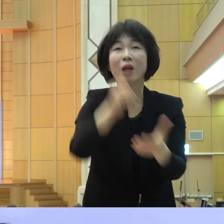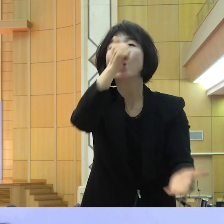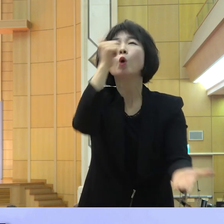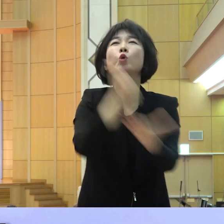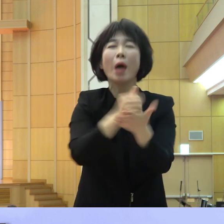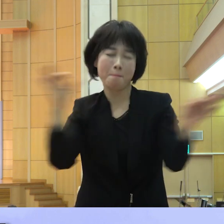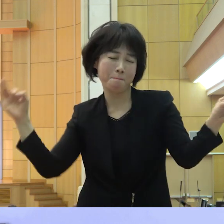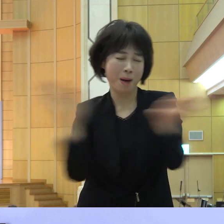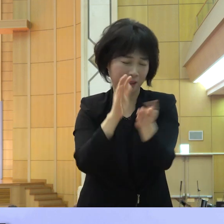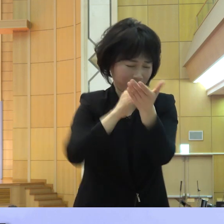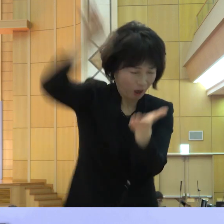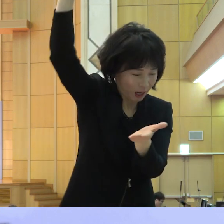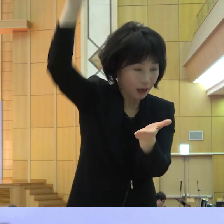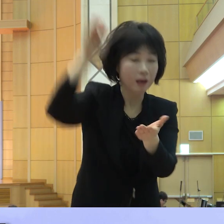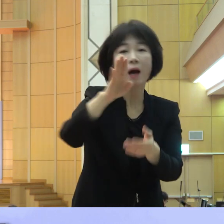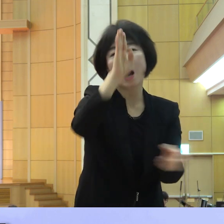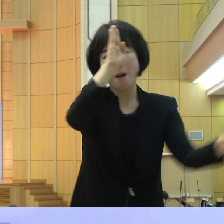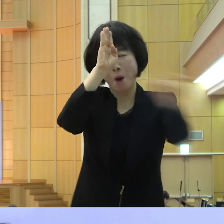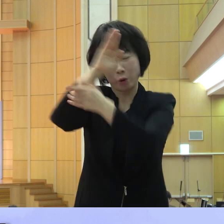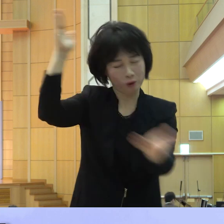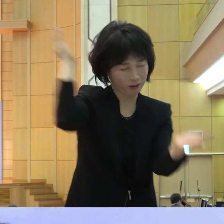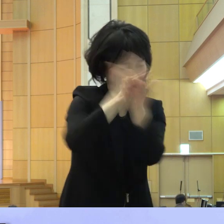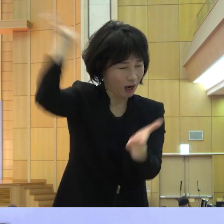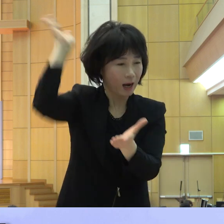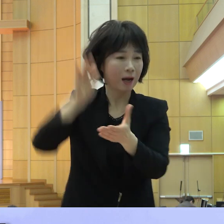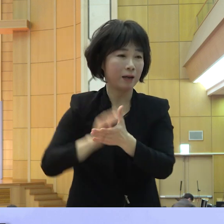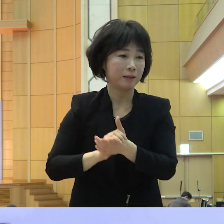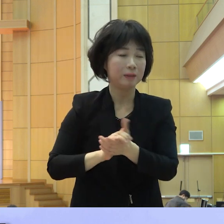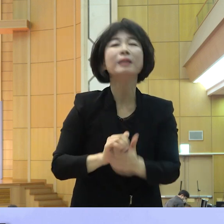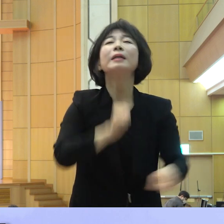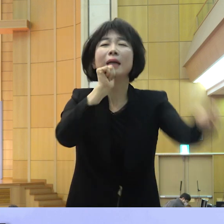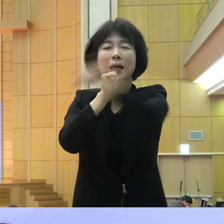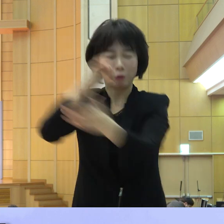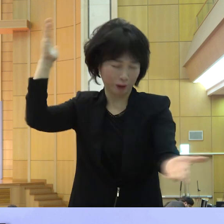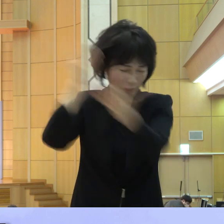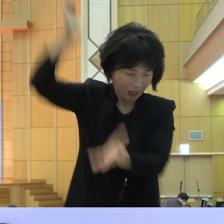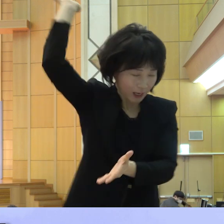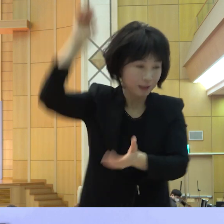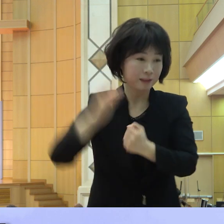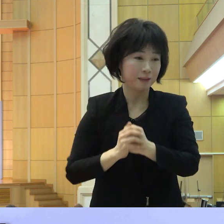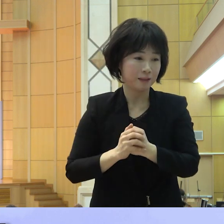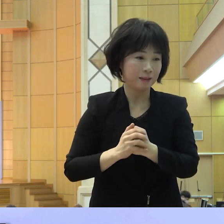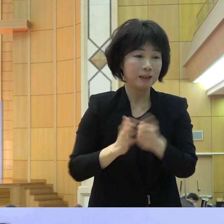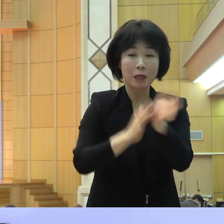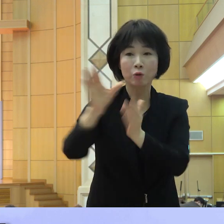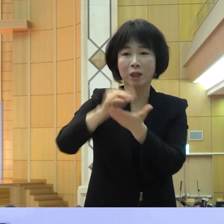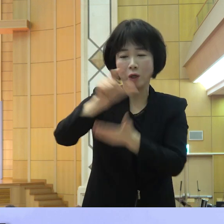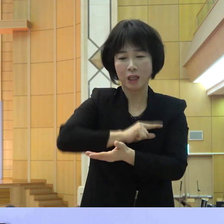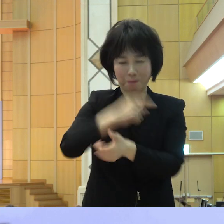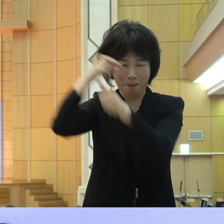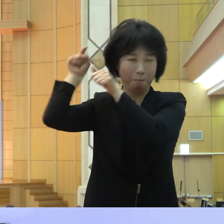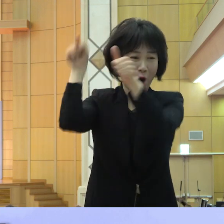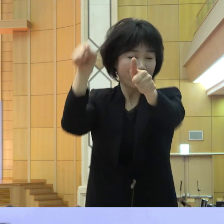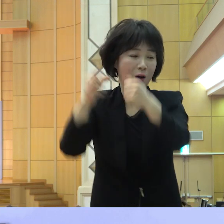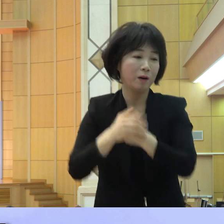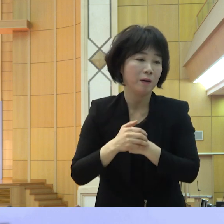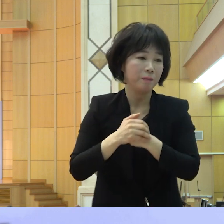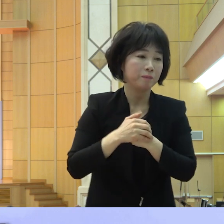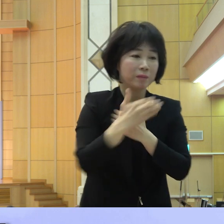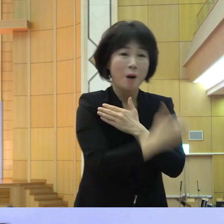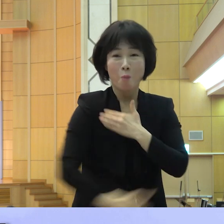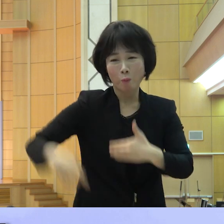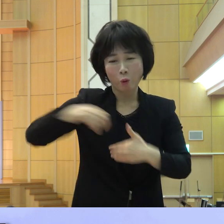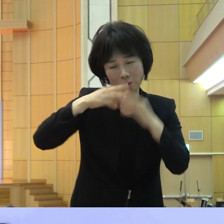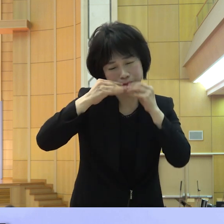죄도 떠나갈지어다. 질병도 떠나갈지어다. 가난도 떠나갈지어다. 나사렛 예수님으로 명령하노니